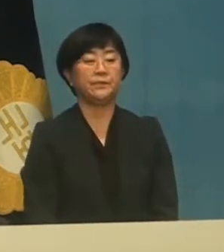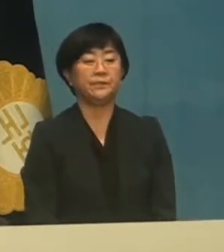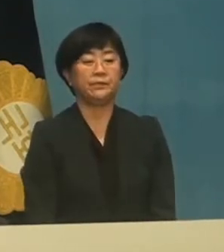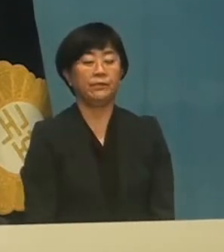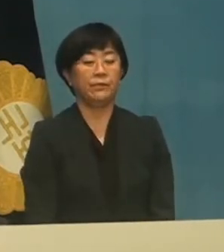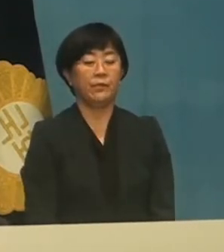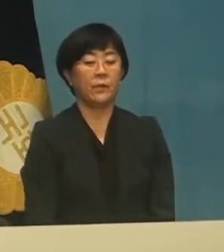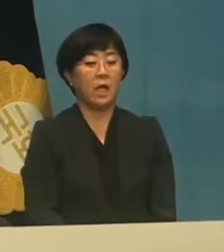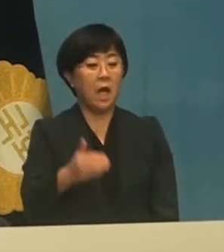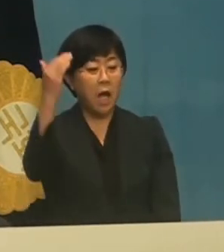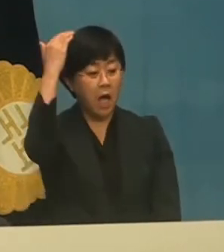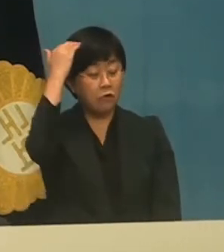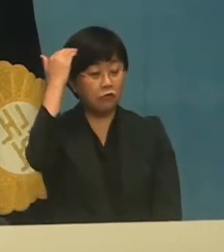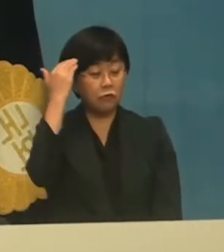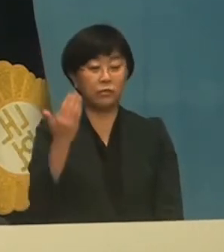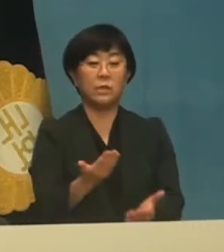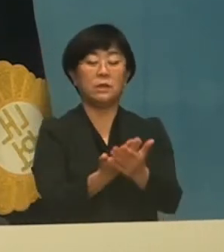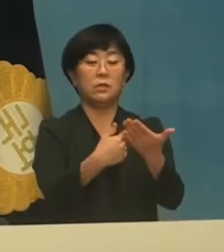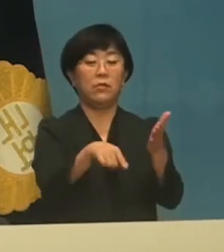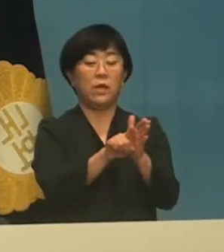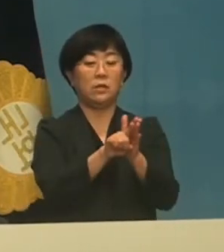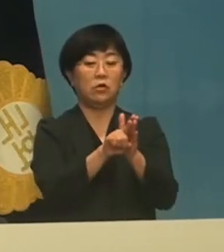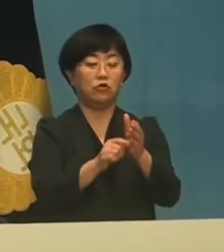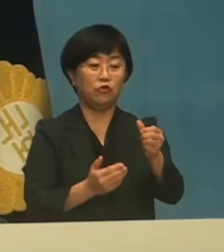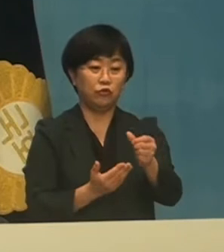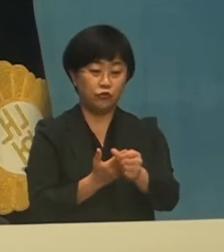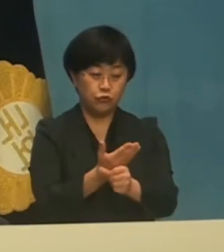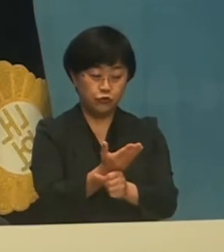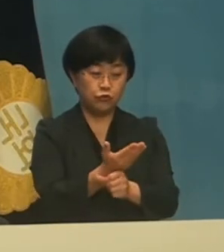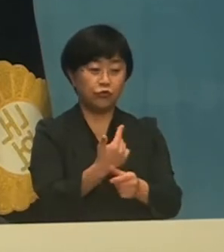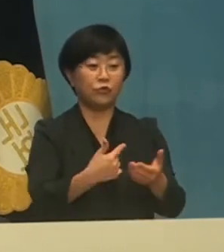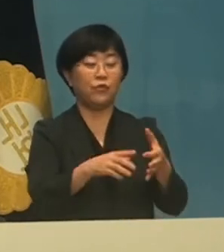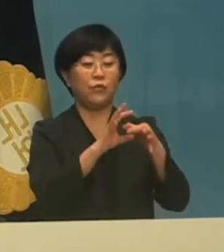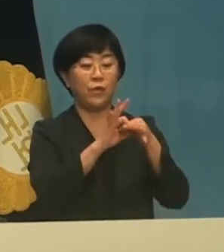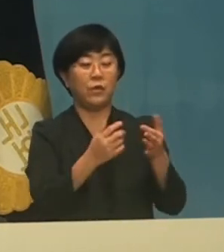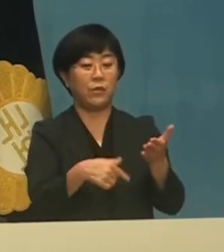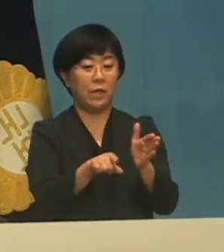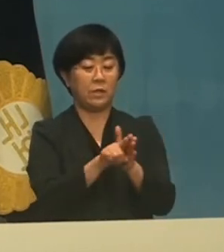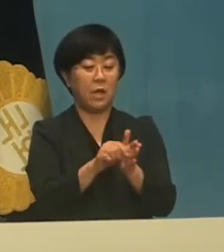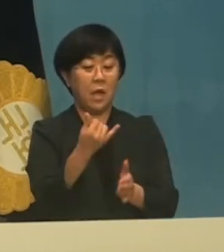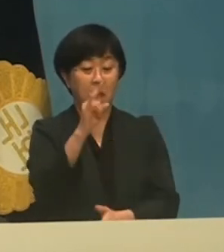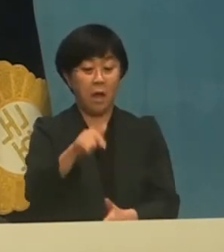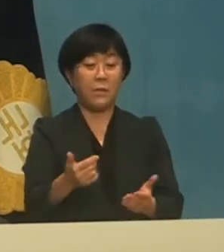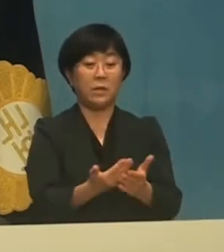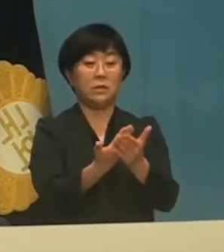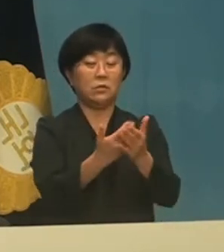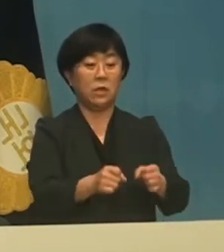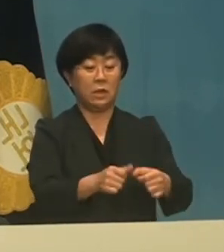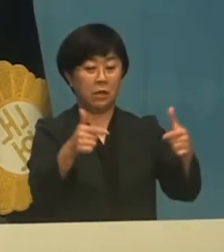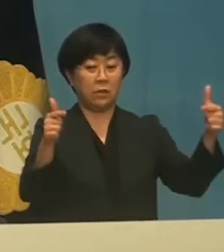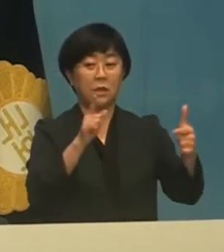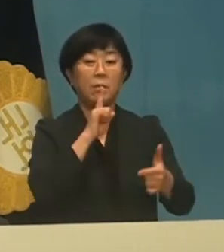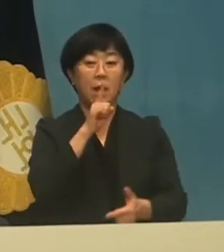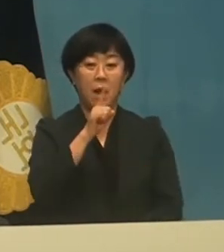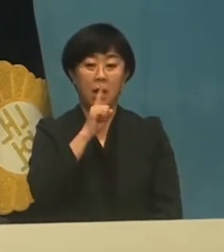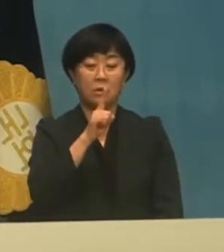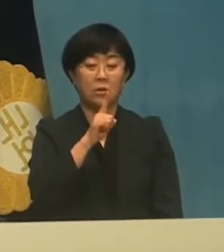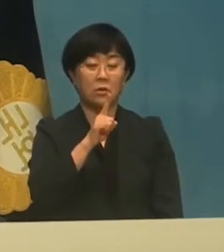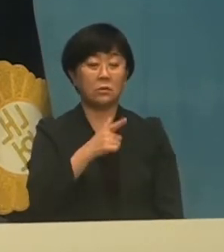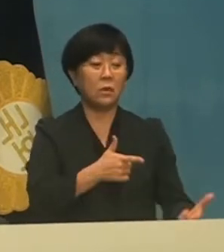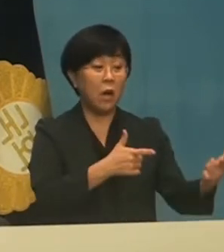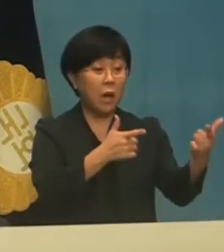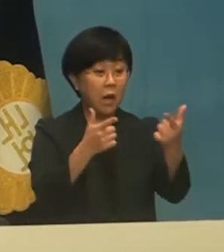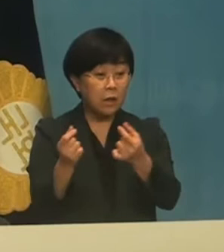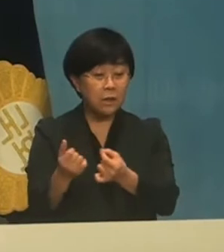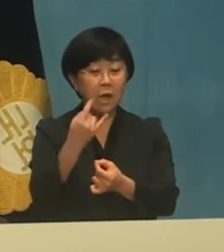그린 강국 코리아로 도약하기 위해서 수출 경쟁을 유지시키기 위해서 핵발전을 확대해야 한다고 주장하고 있는데 그 어느